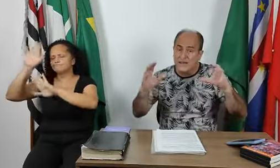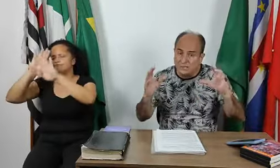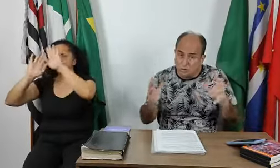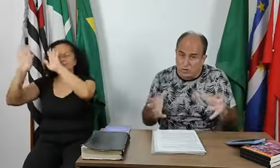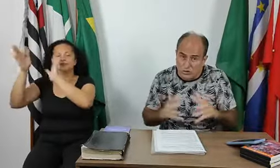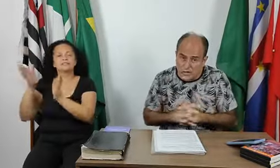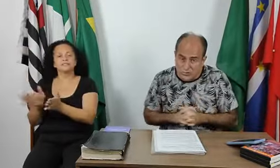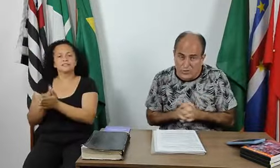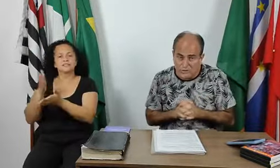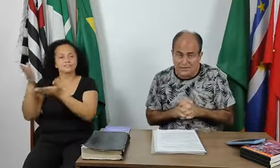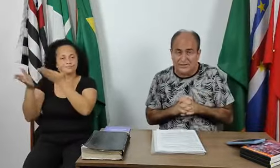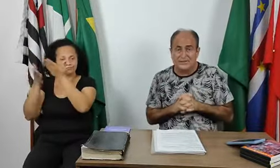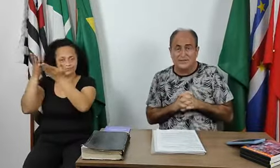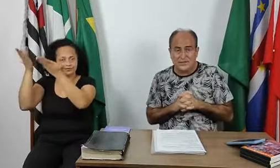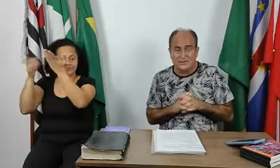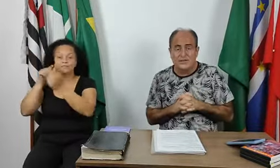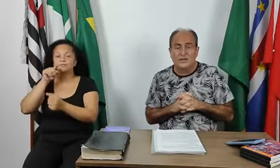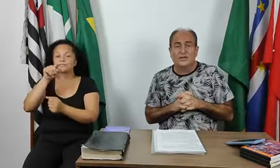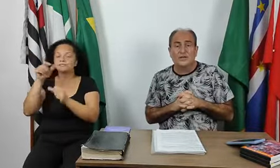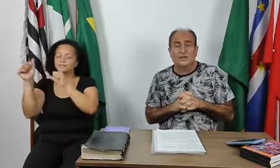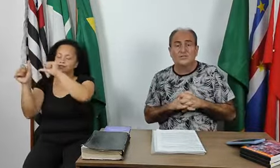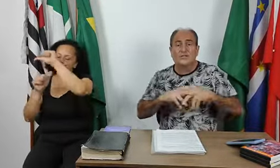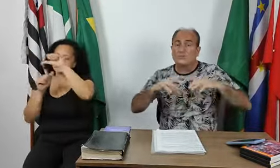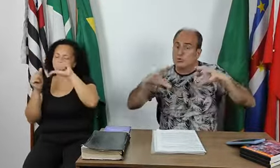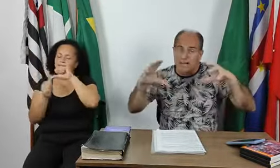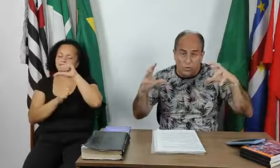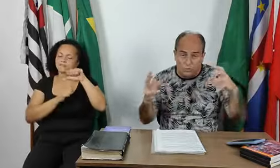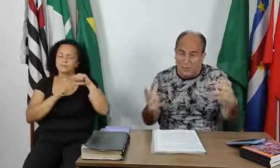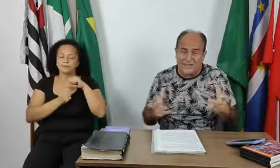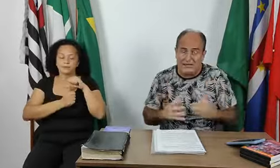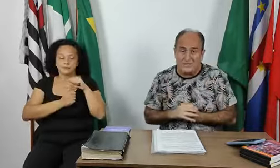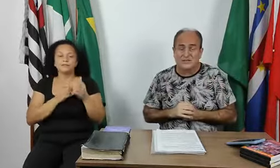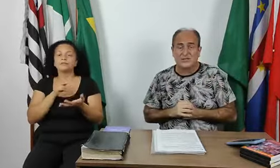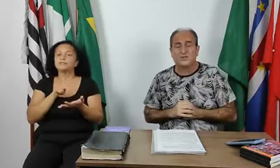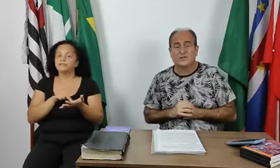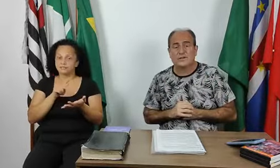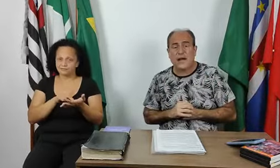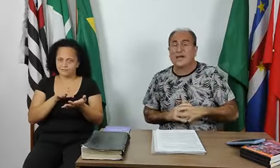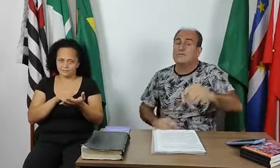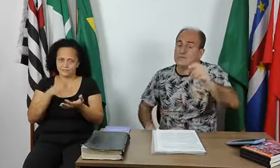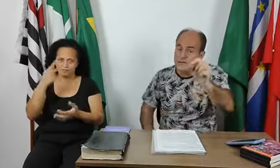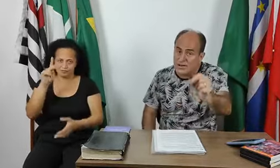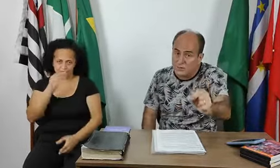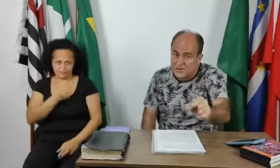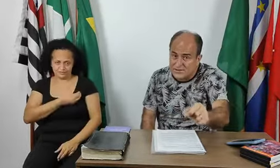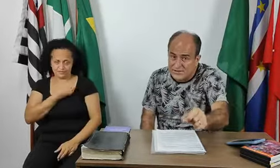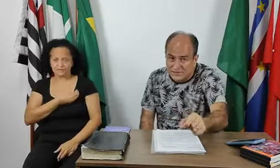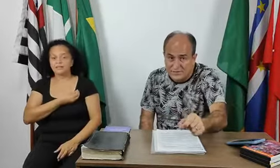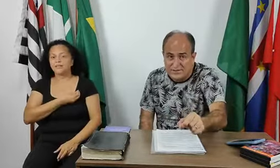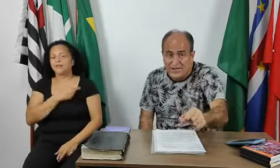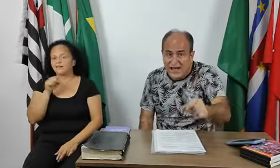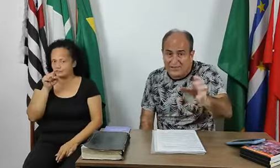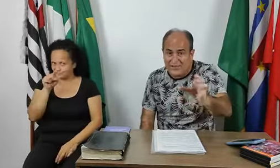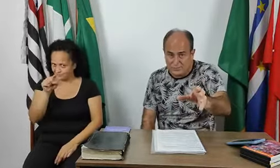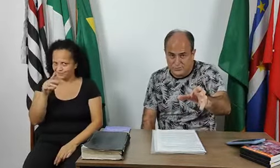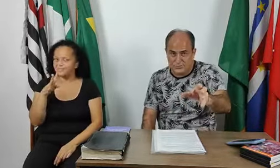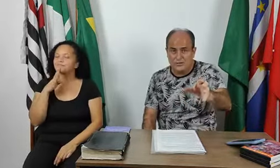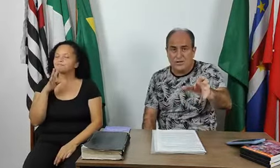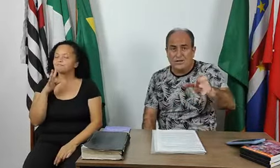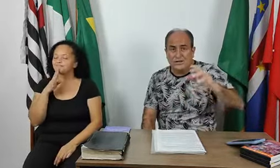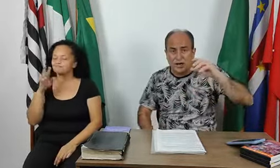vai revolucionar a sua vida, entendeu? Isso vai mudar completamente a sua vida. Aí você vai conhecer a